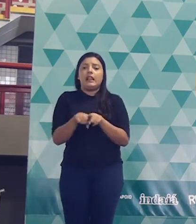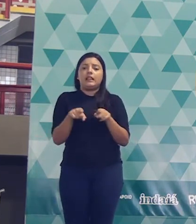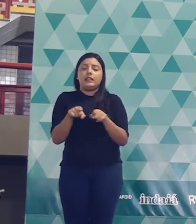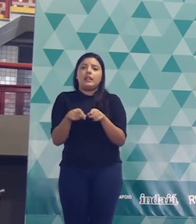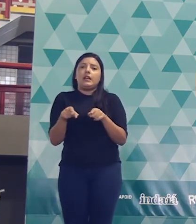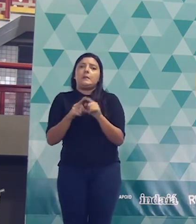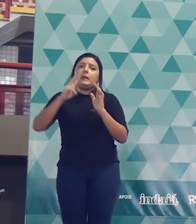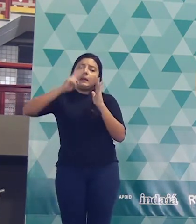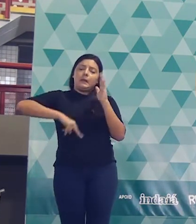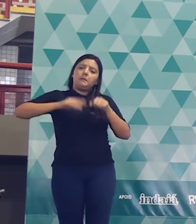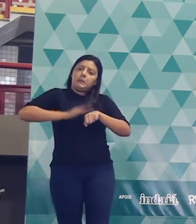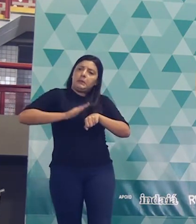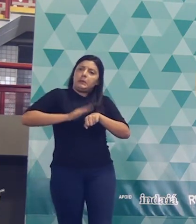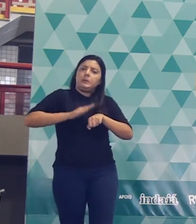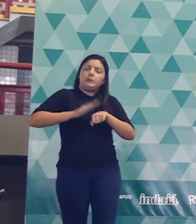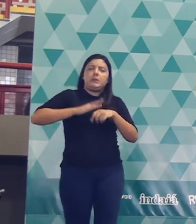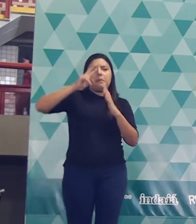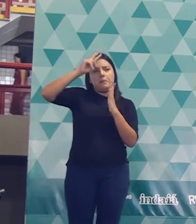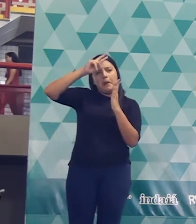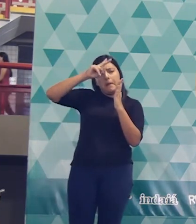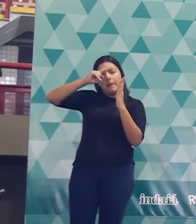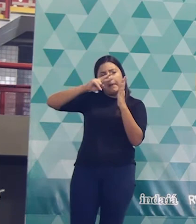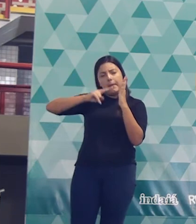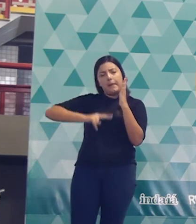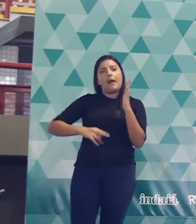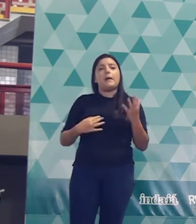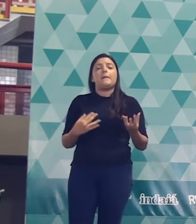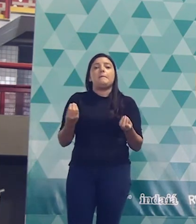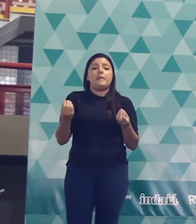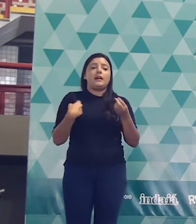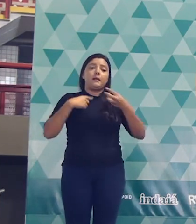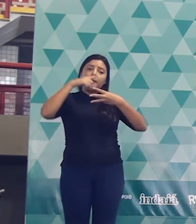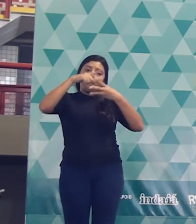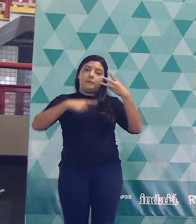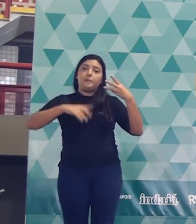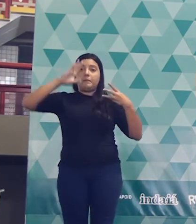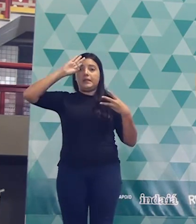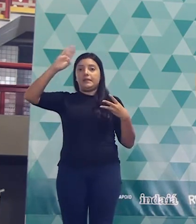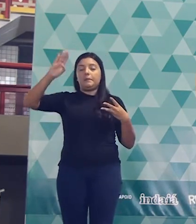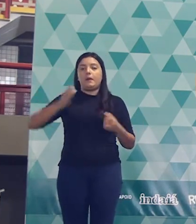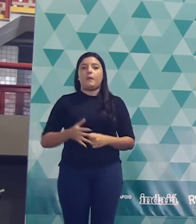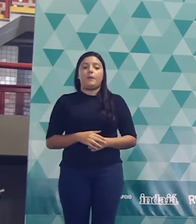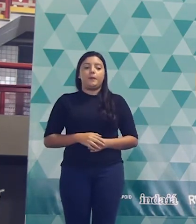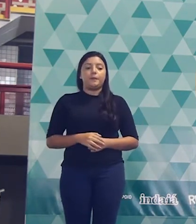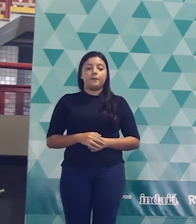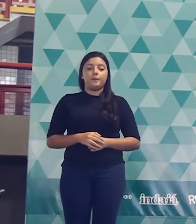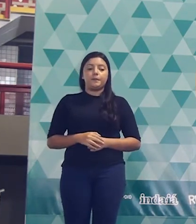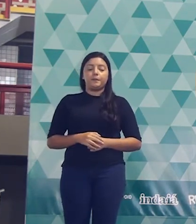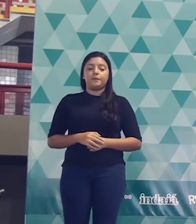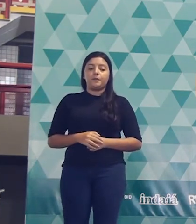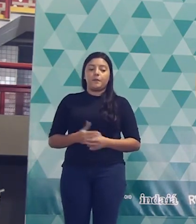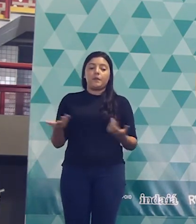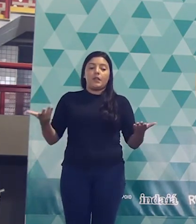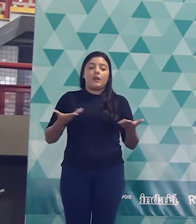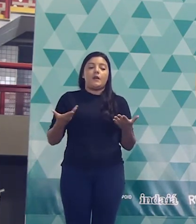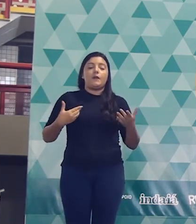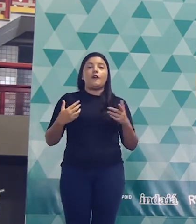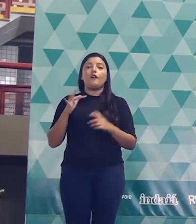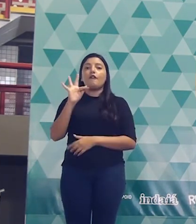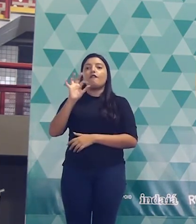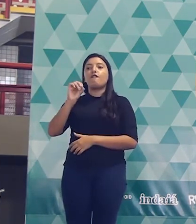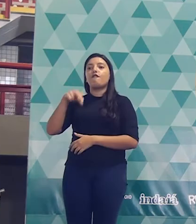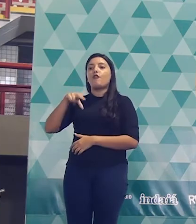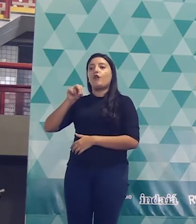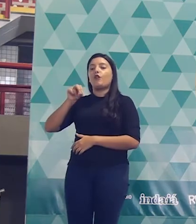um leitor autônomo, a partir, primeiramente, desses 3 elementos. Tranquilo? Então vamos lá. Vamos começar aqui com os fonológicos,